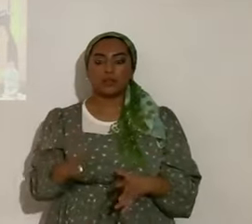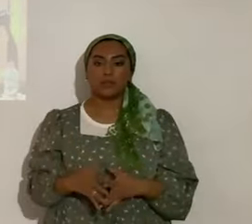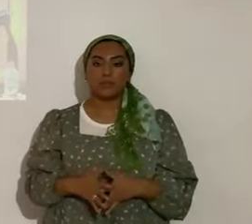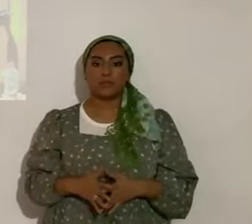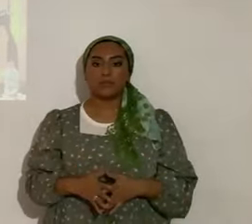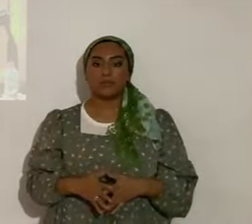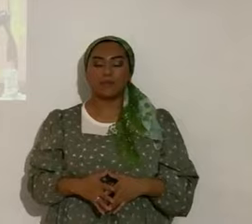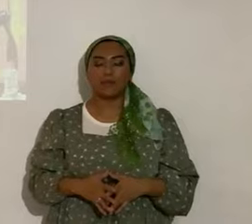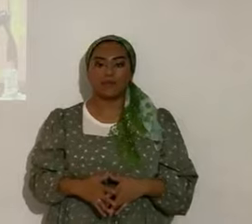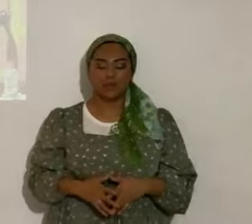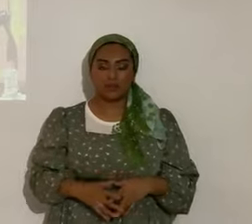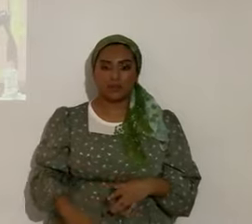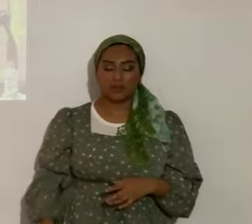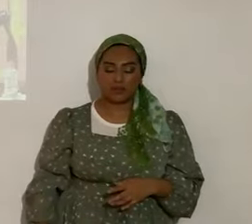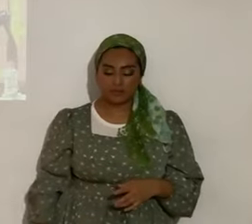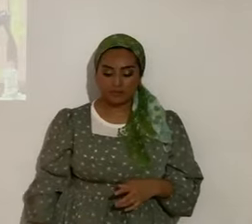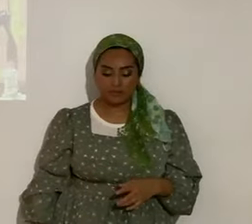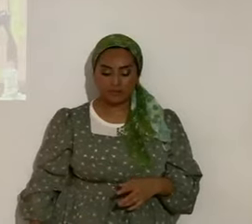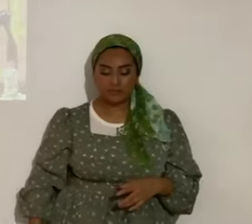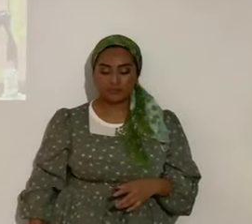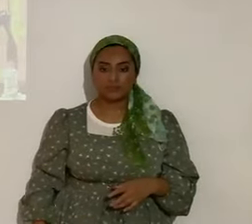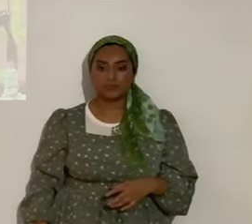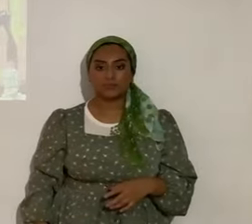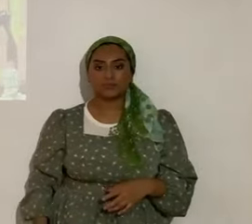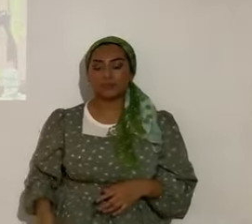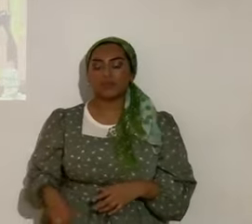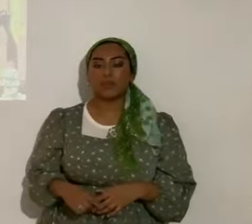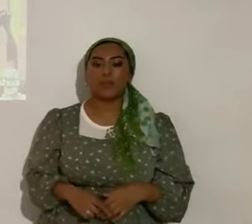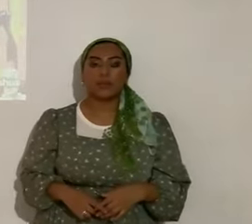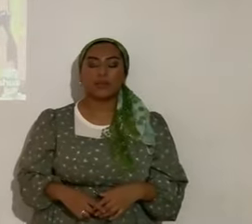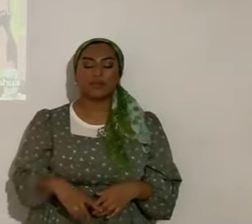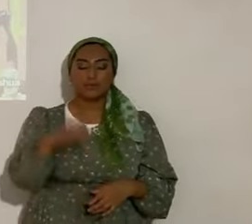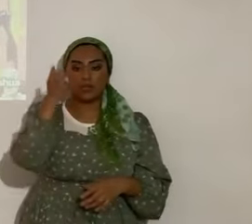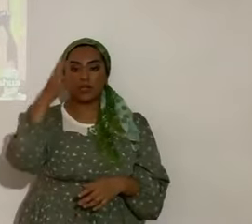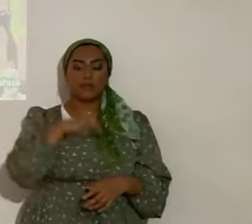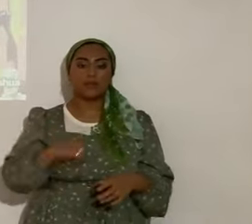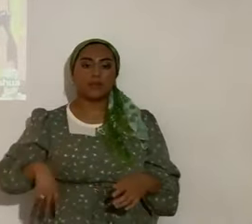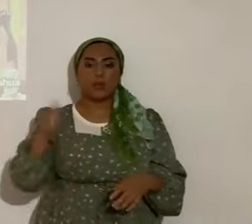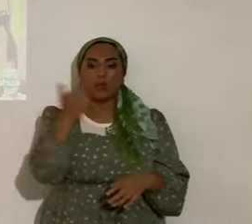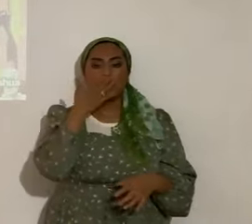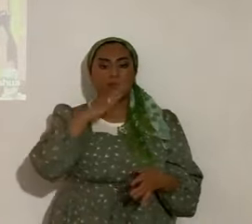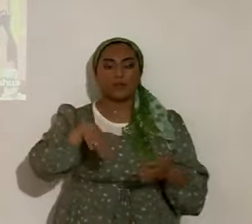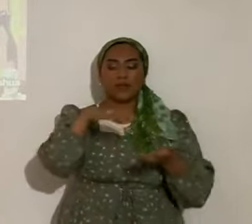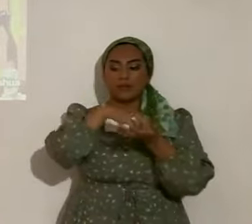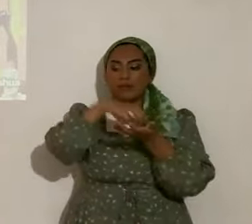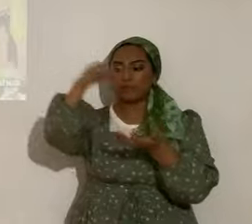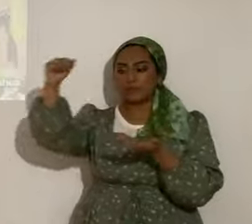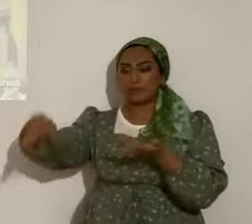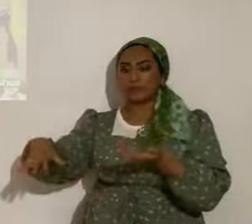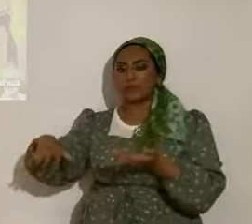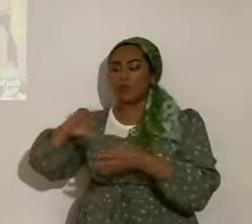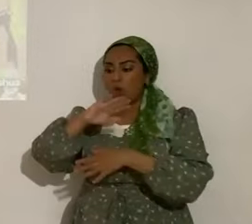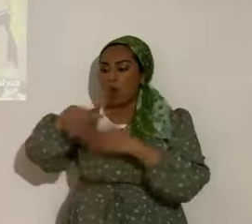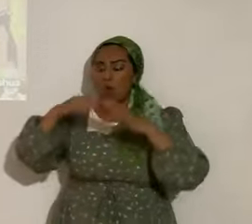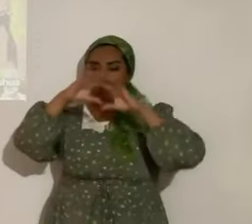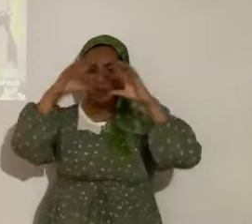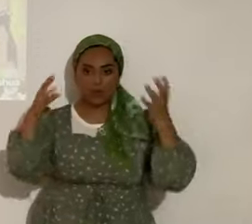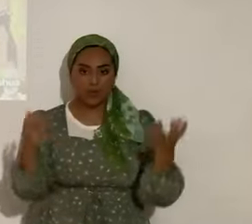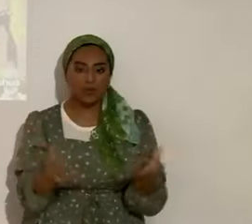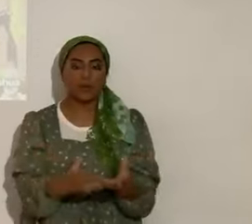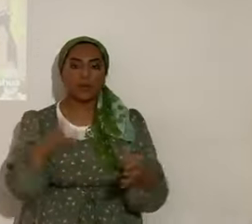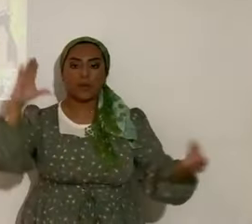Can, lugar, Tehuacán, lugar de los dioses. ¿Qué Dios ni qué nada? Yahshua se reprenda la tierra y su plenitud, y los que en